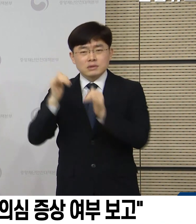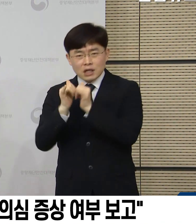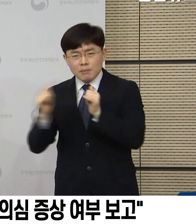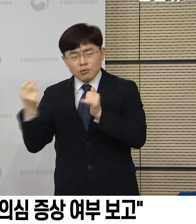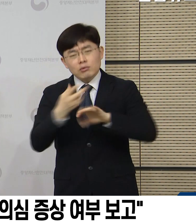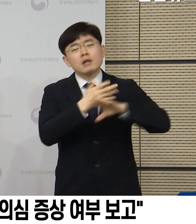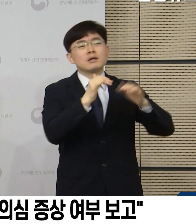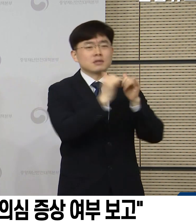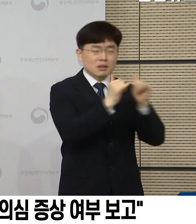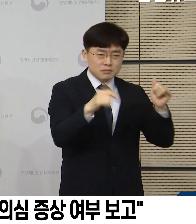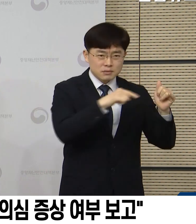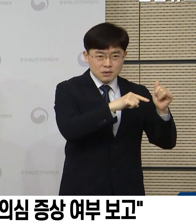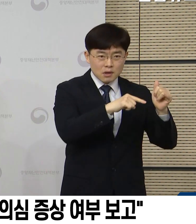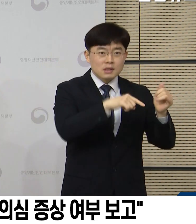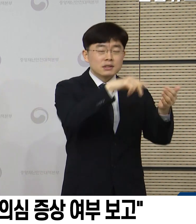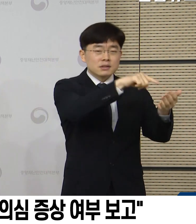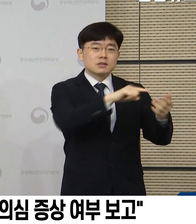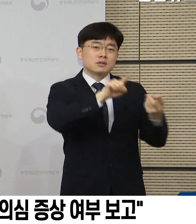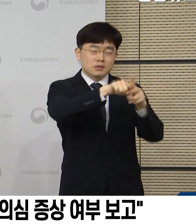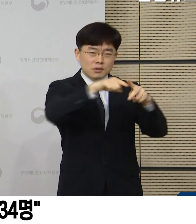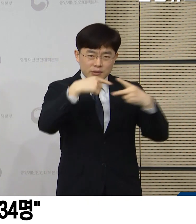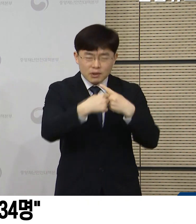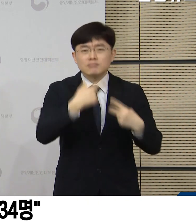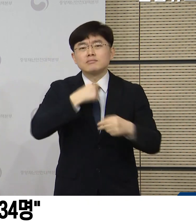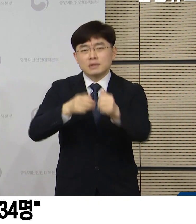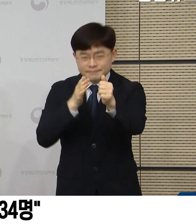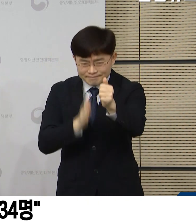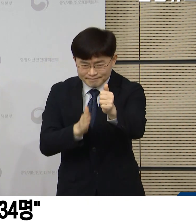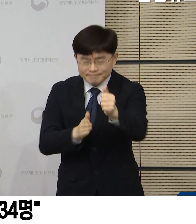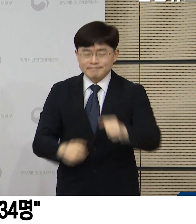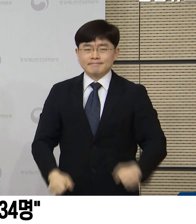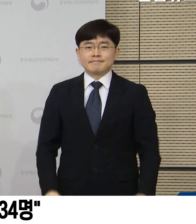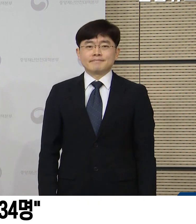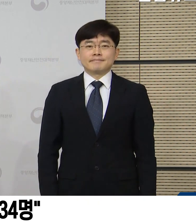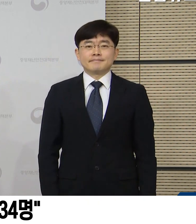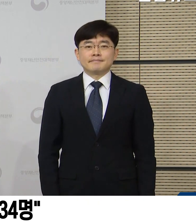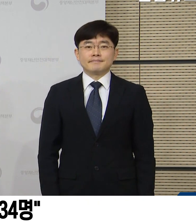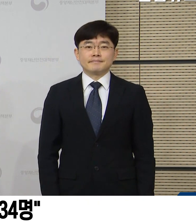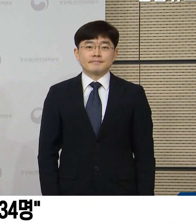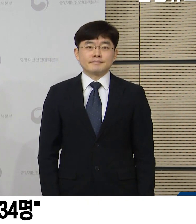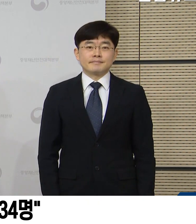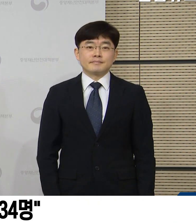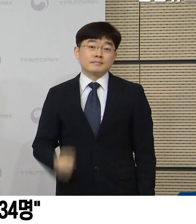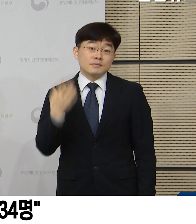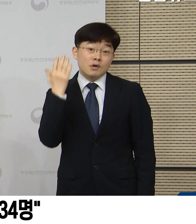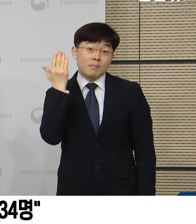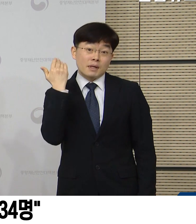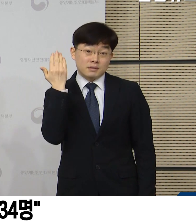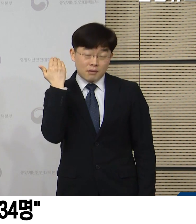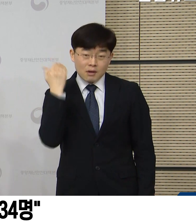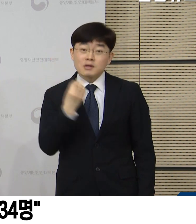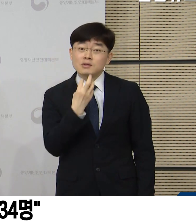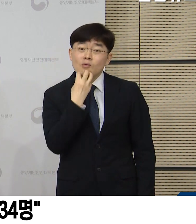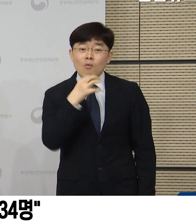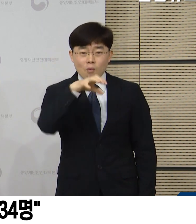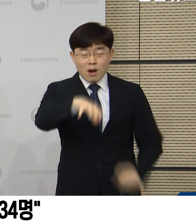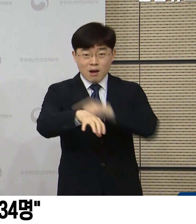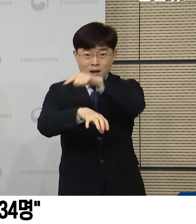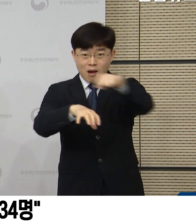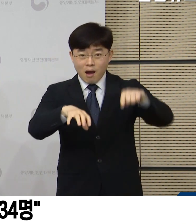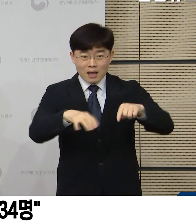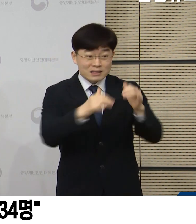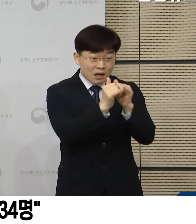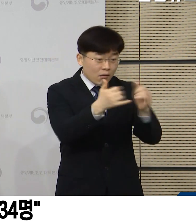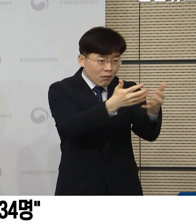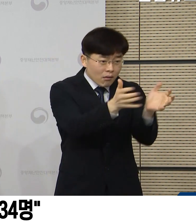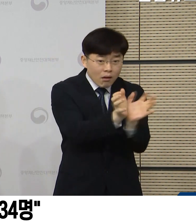입국자분들의 이해와 협조를 부탁드립니다. 최근 발생하고 있는 수도권 집단 감염